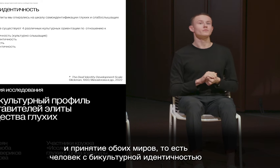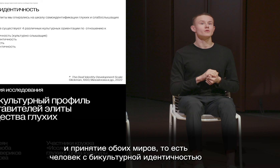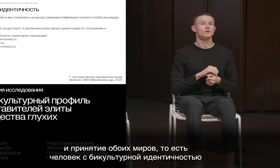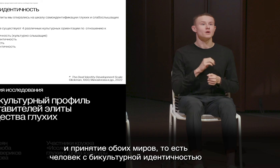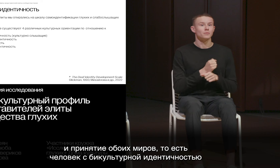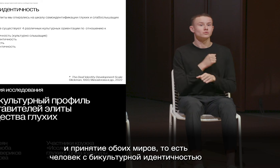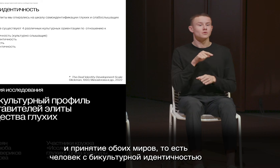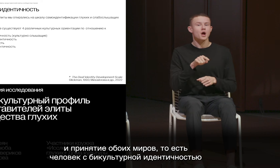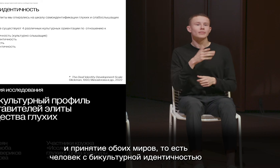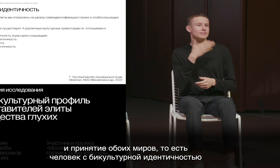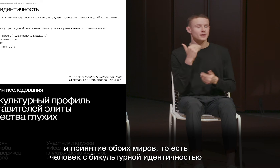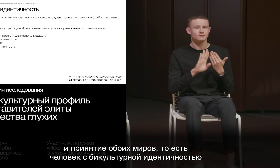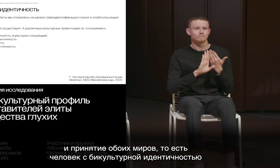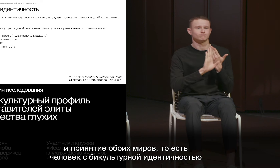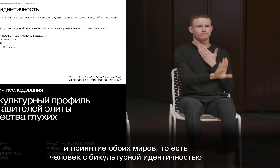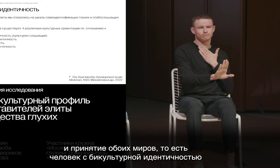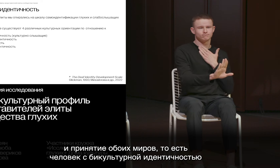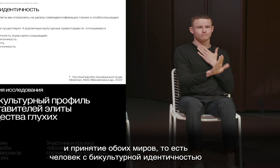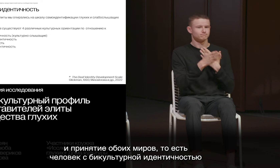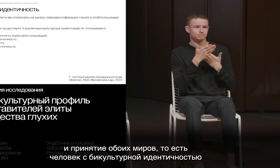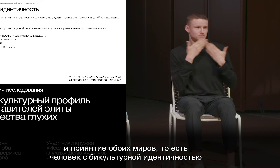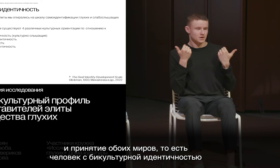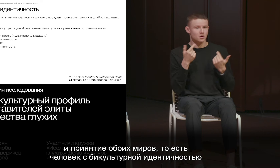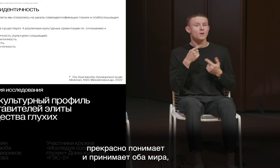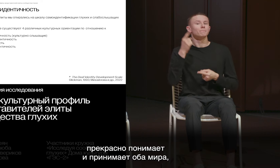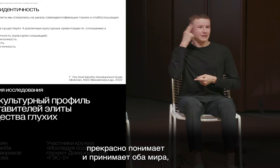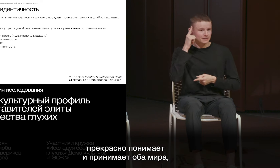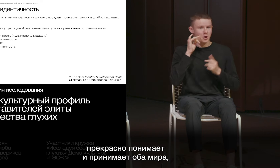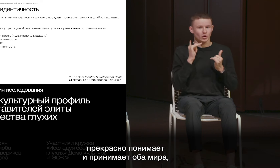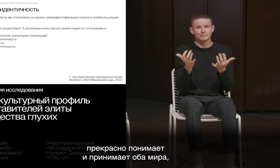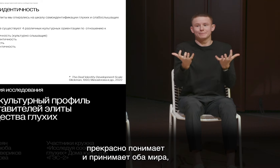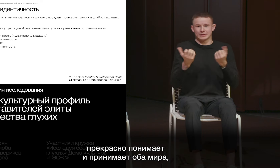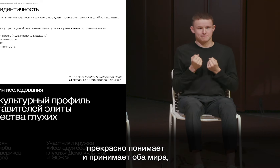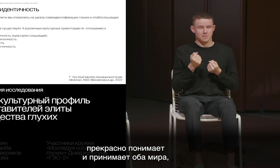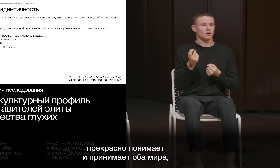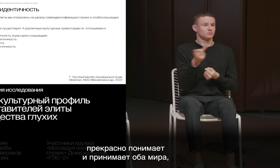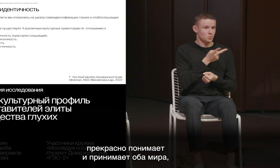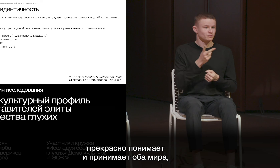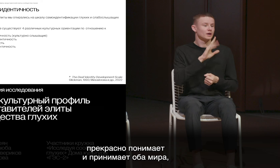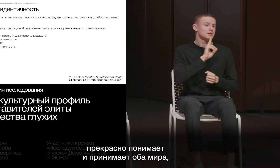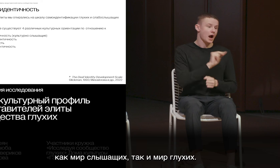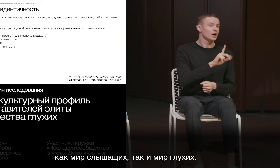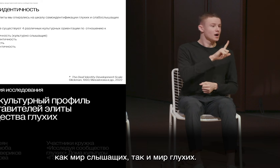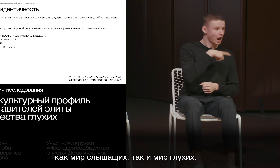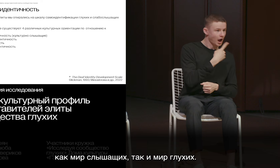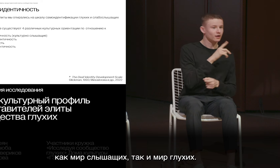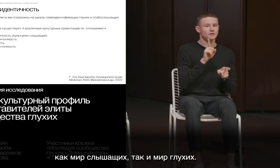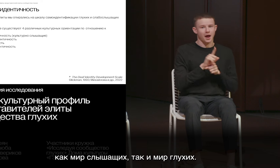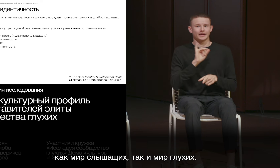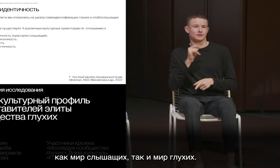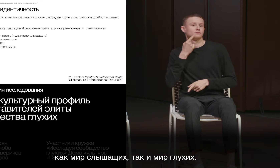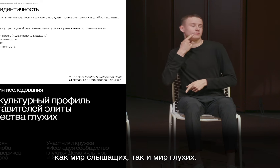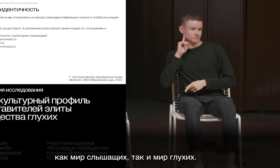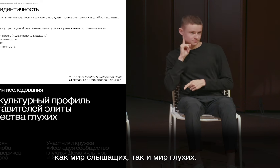слышащих, и возможность коммуницирования в обеих мирах, и не отторжение одного мира, то есть